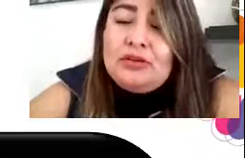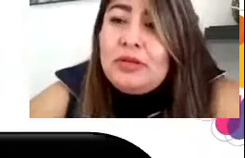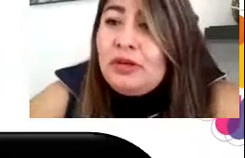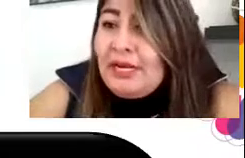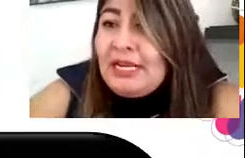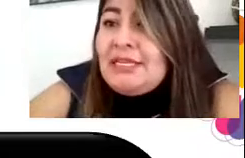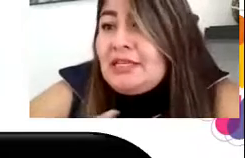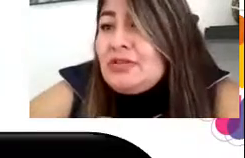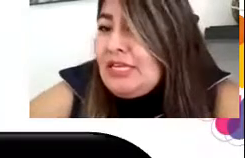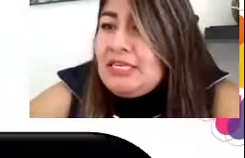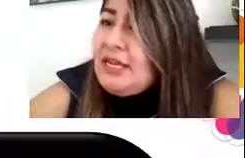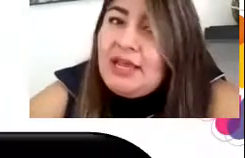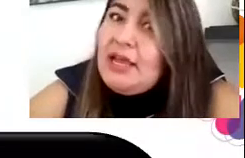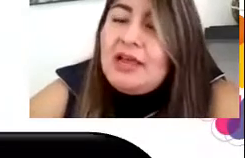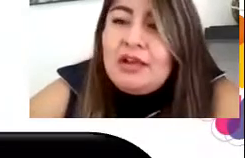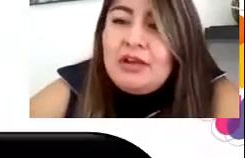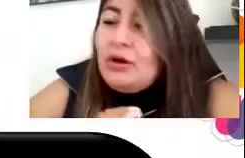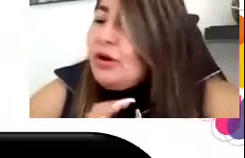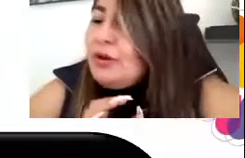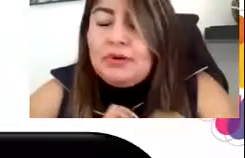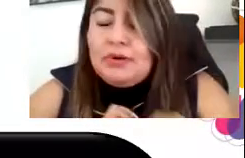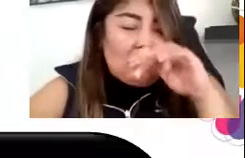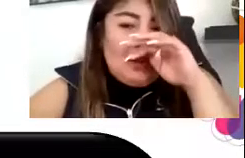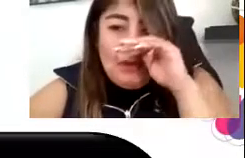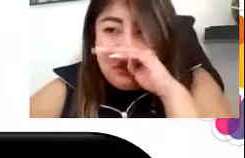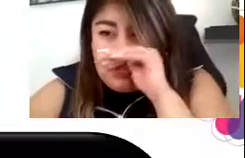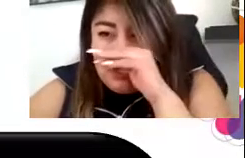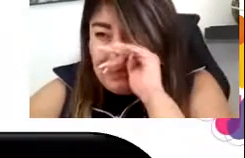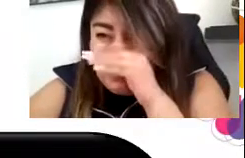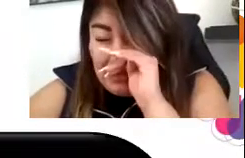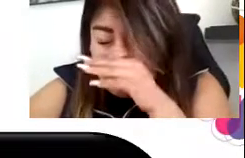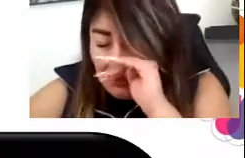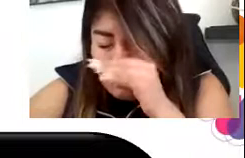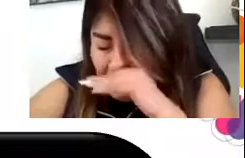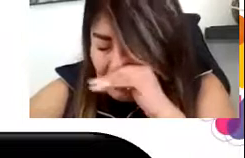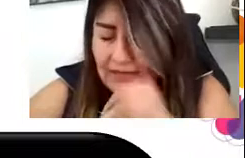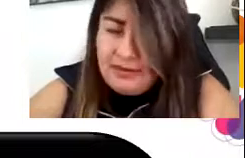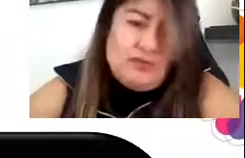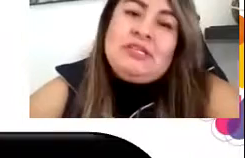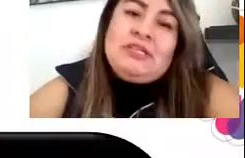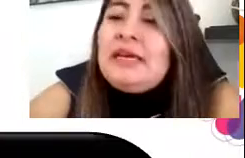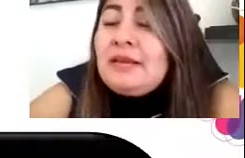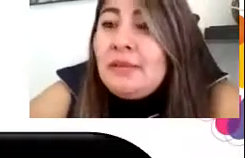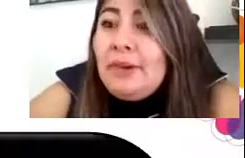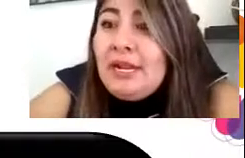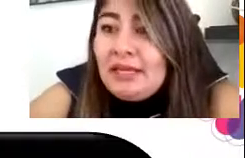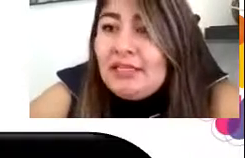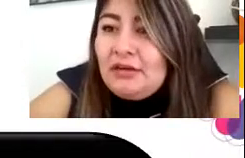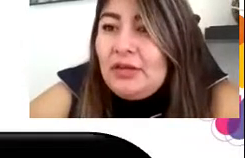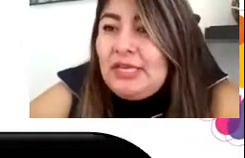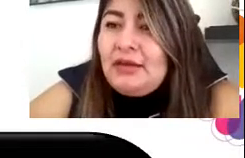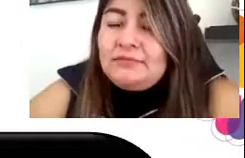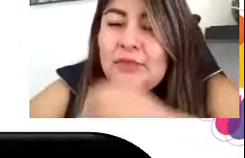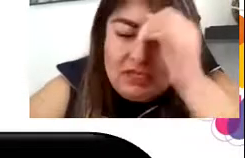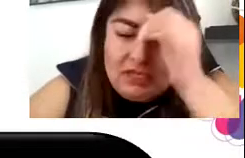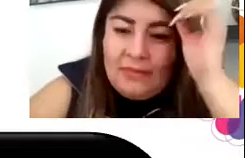mayor dominio para las señas con la izquierda. No importa, con la mano que ustedes más acomoden es la que van a utilizar para